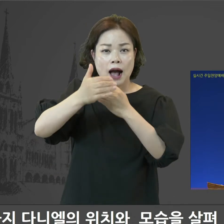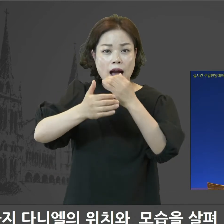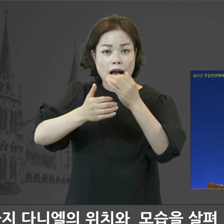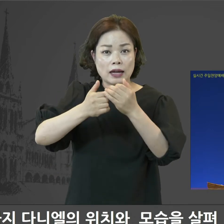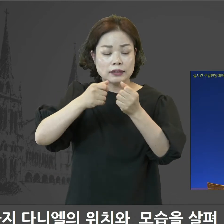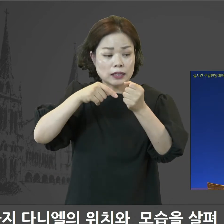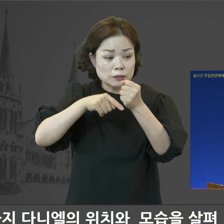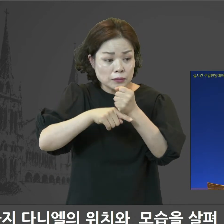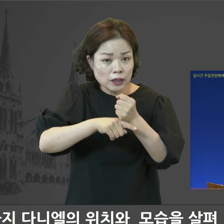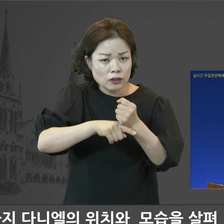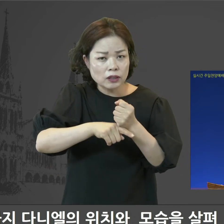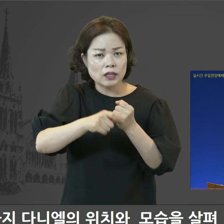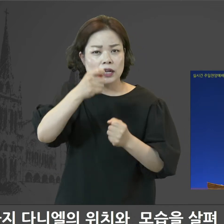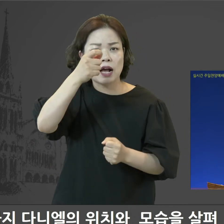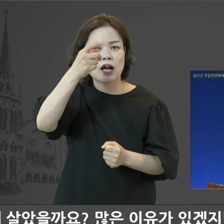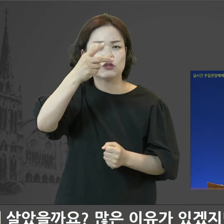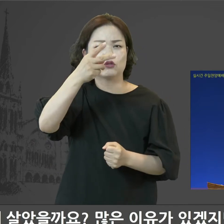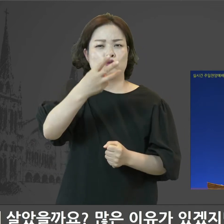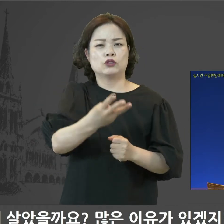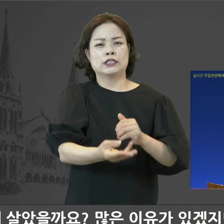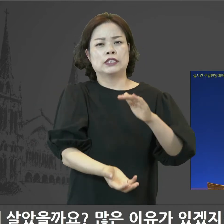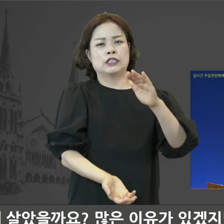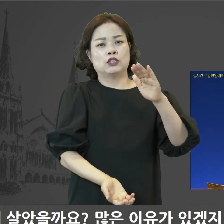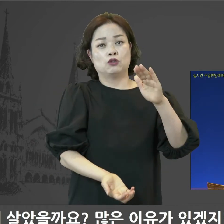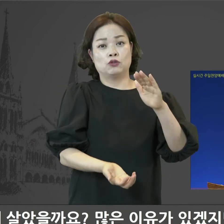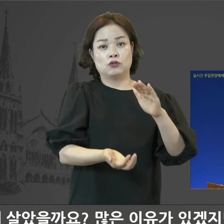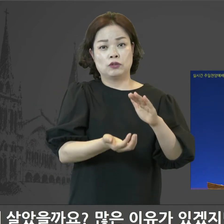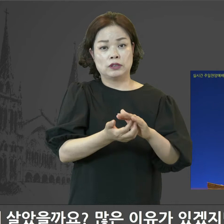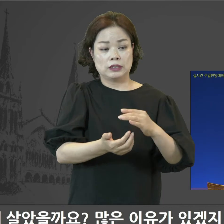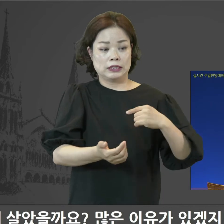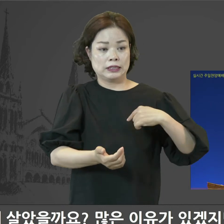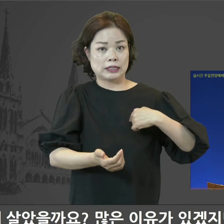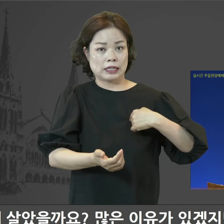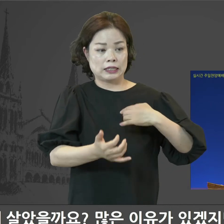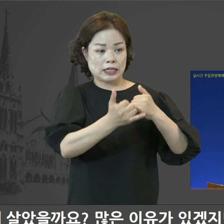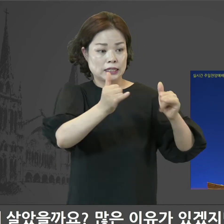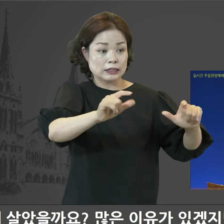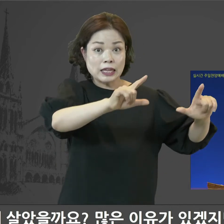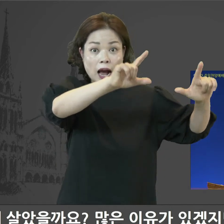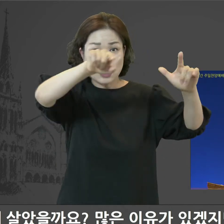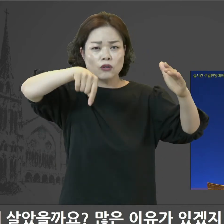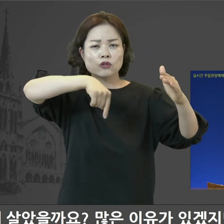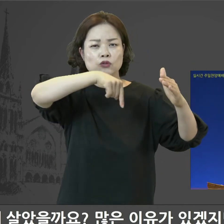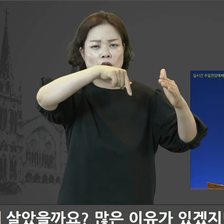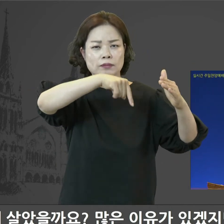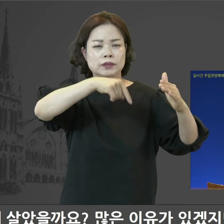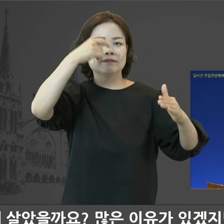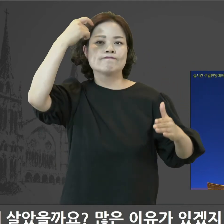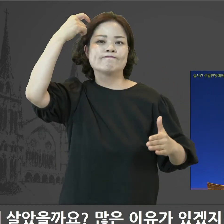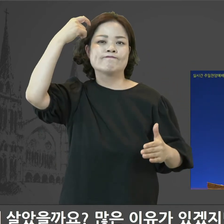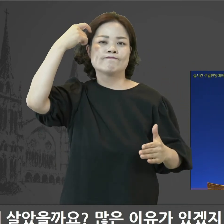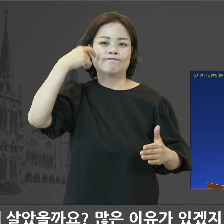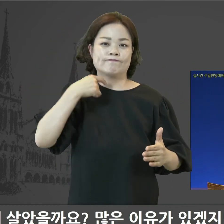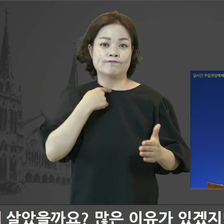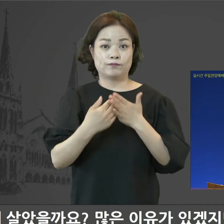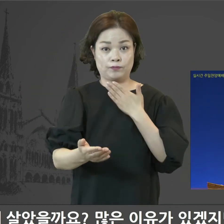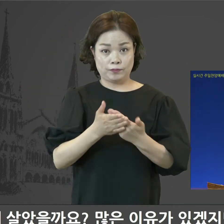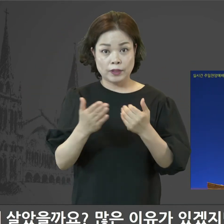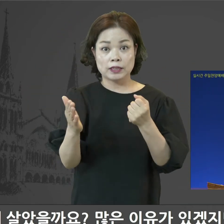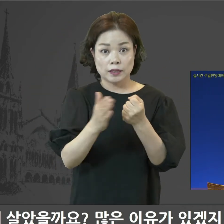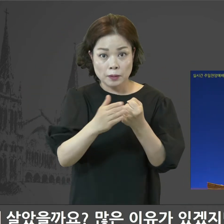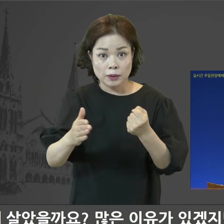뜻이 하나 둘 이루어지는 것을 자신의 인생 가운데 보았기 때문이다 라고